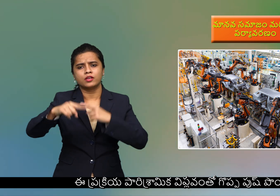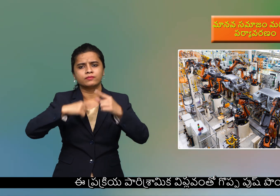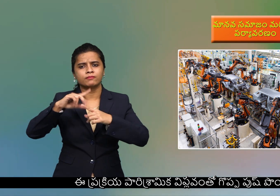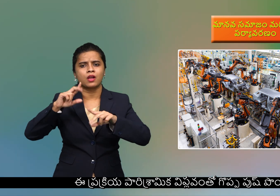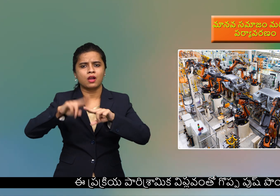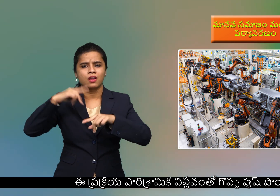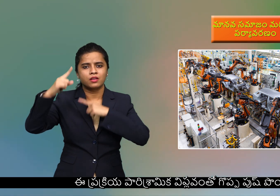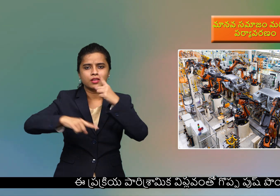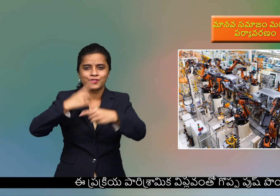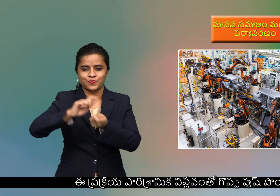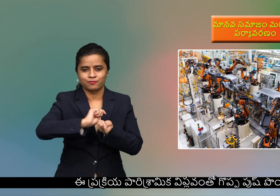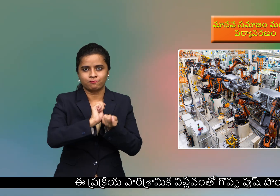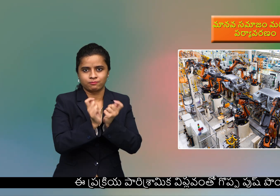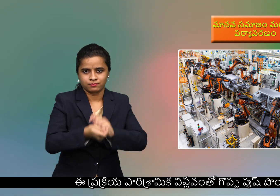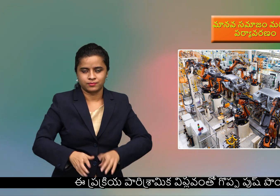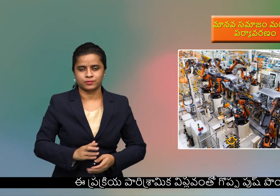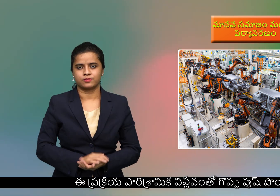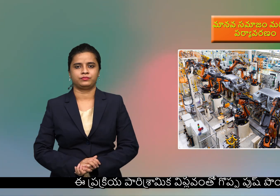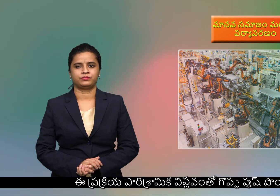పొందింది.